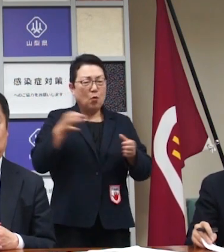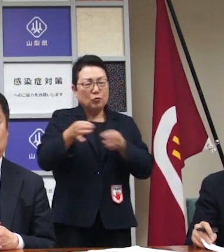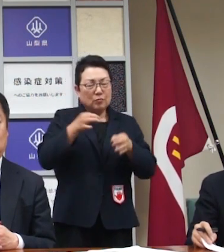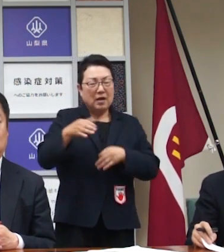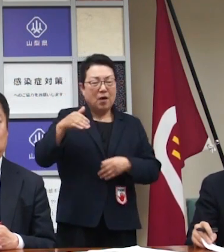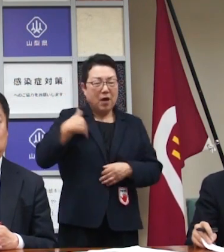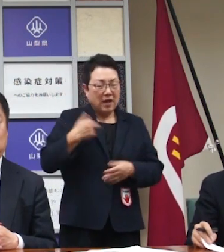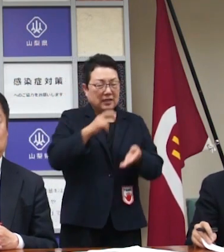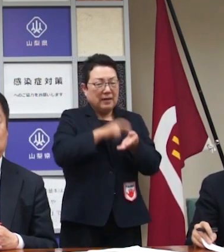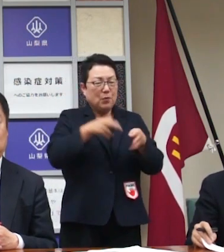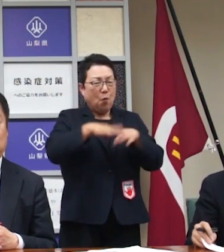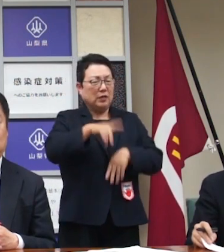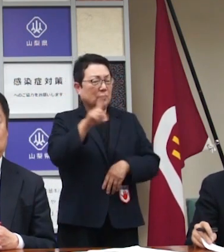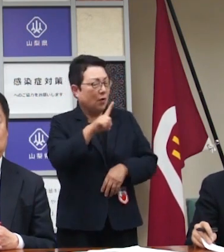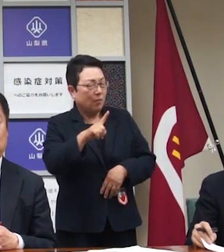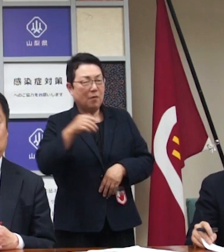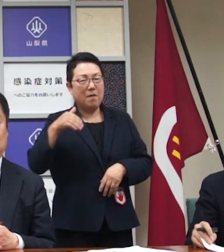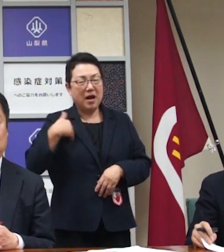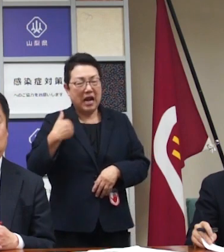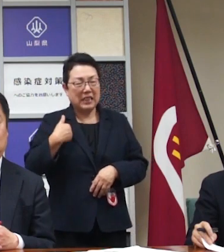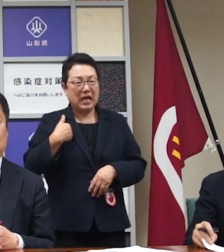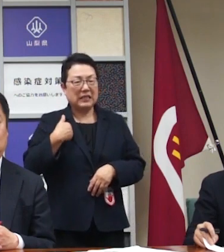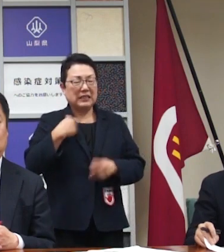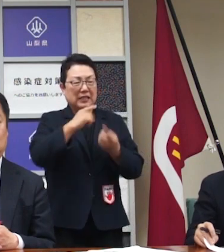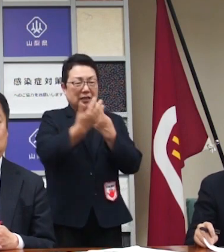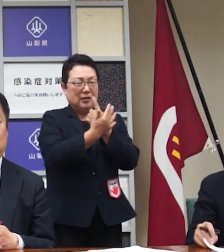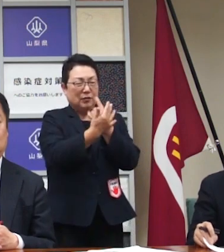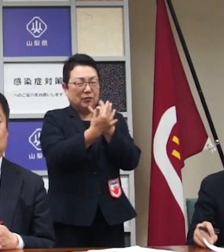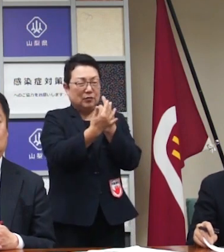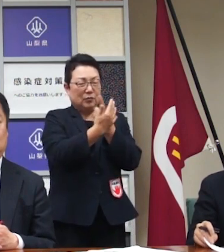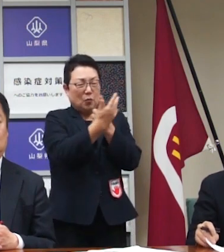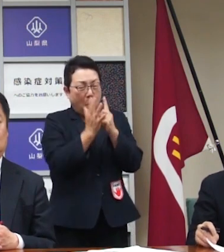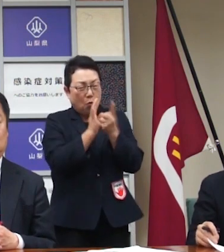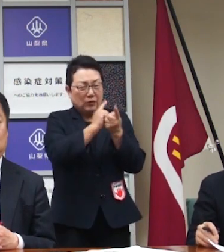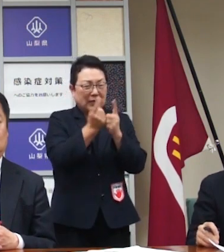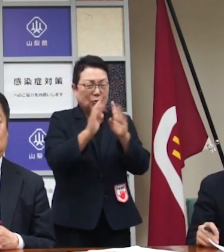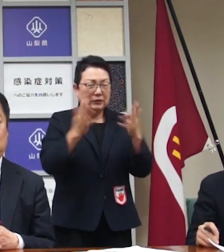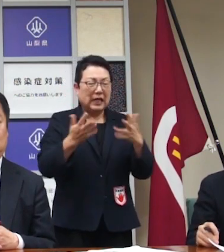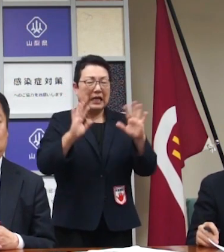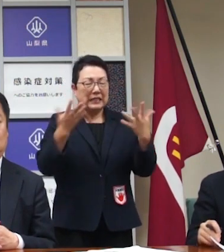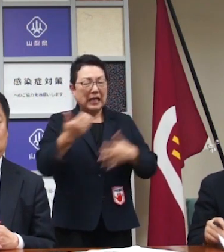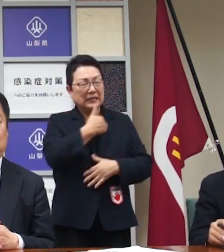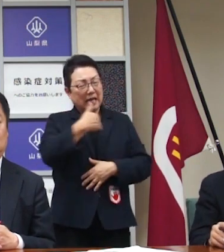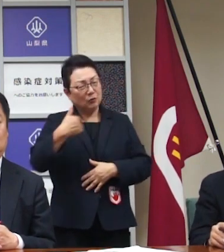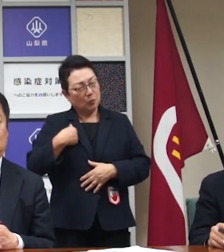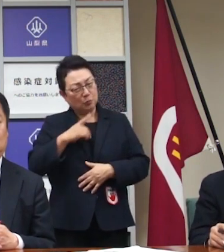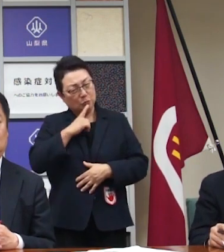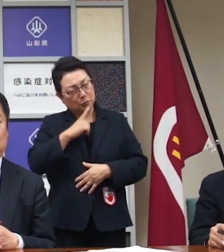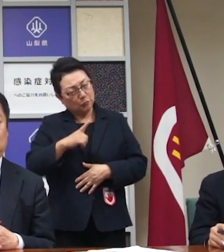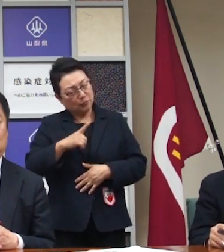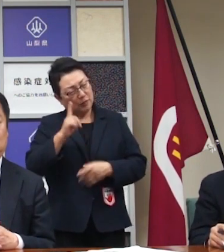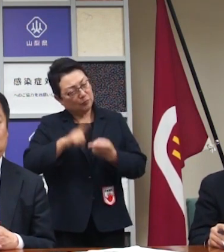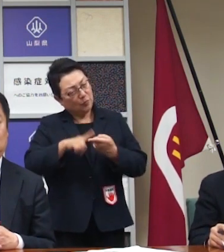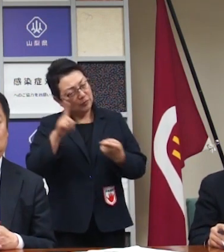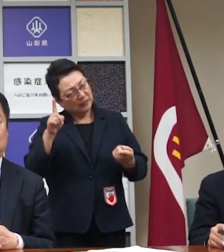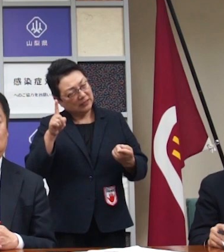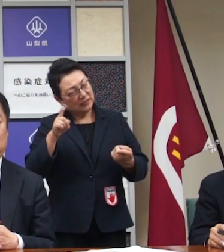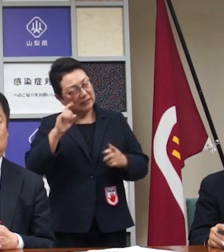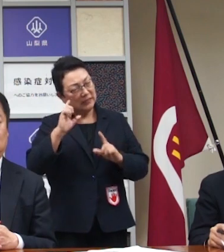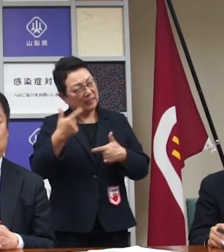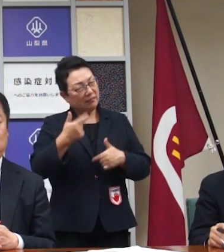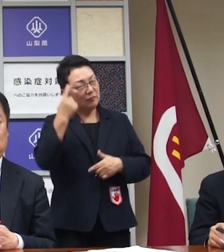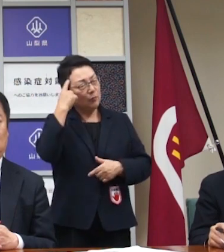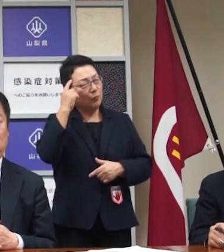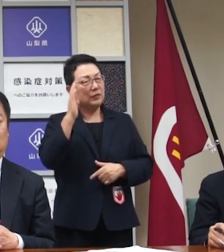からない、どの医療機関かもわからない、濃厚接触者 いないから大丈夫っていうのはちょっと医療として乱暴かなと思うんですけ